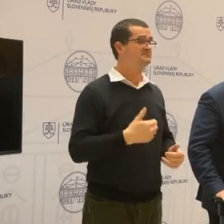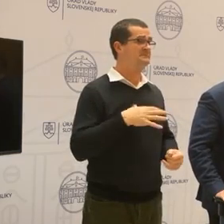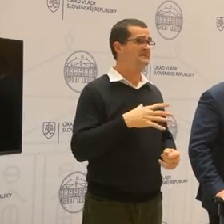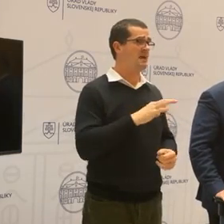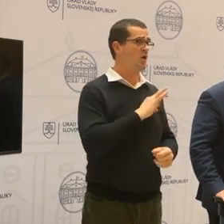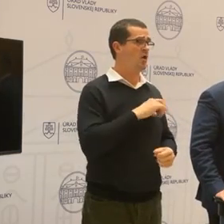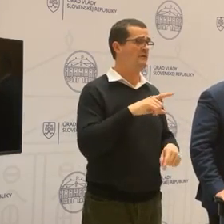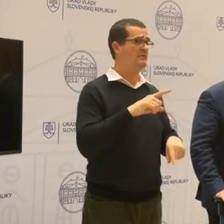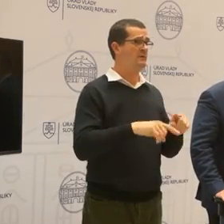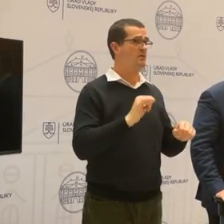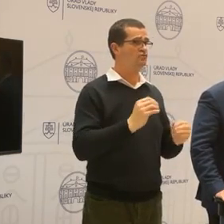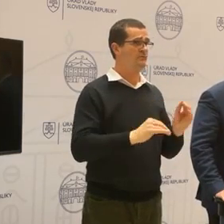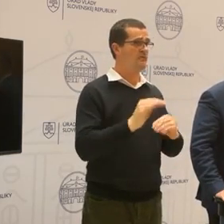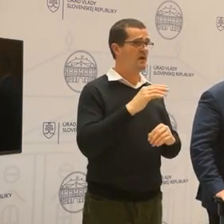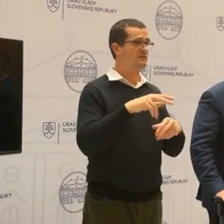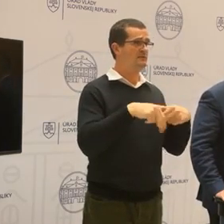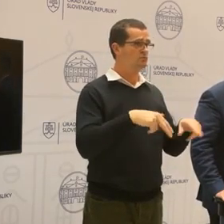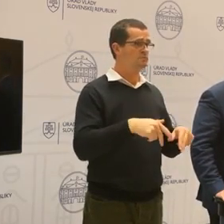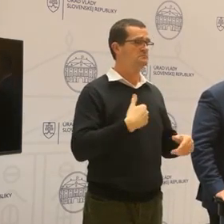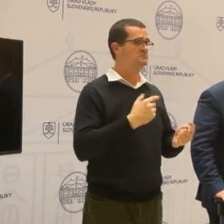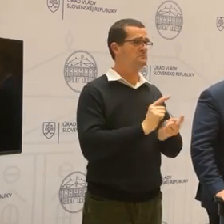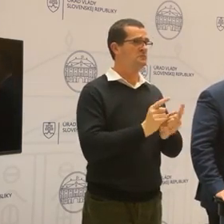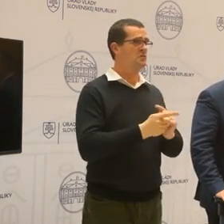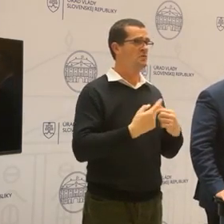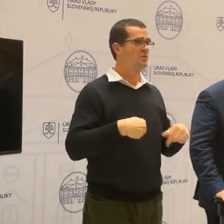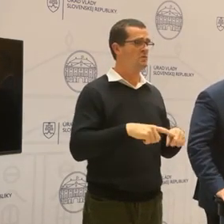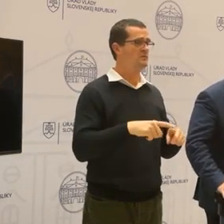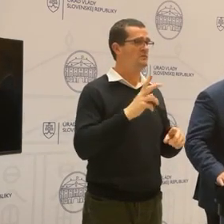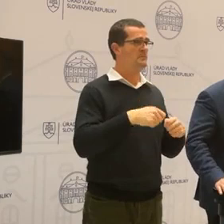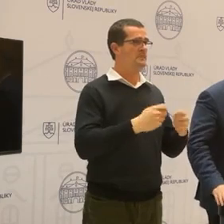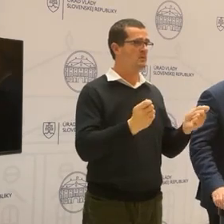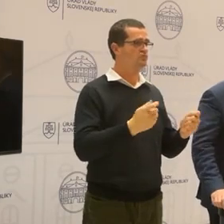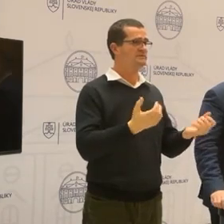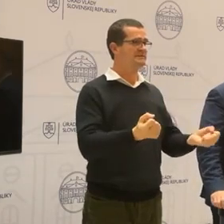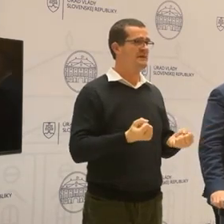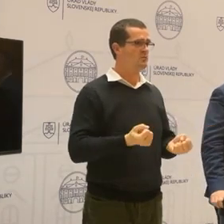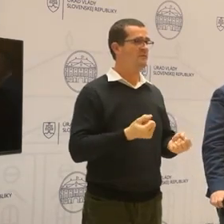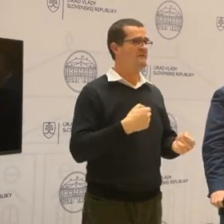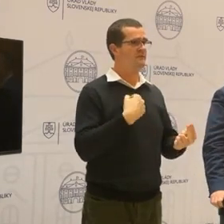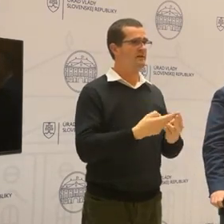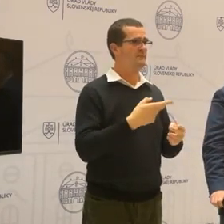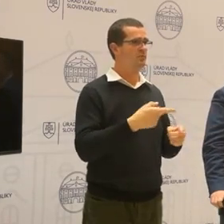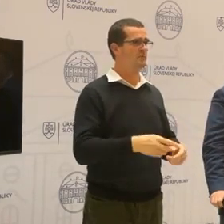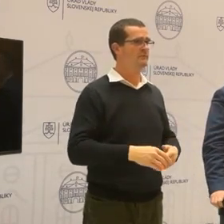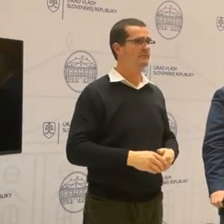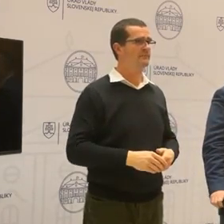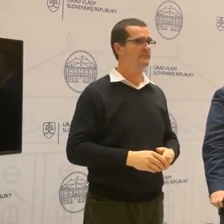Chceli kolegovia niektorí o tom ešte viacej podebatovať, tak sme sa dohodli, že to bude prerušené alebo stiahnuté a vrátime sa k tomu.